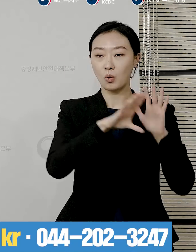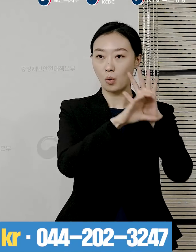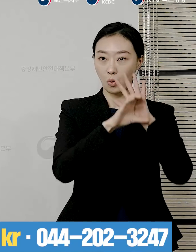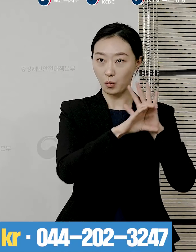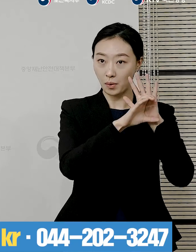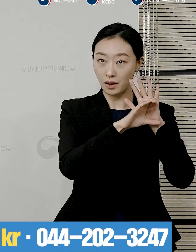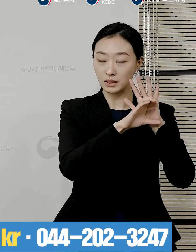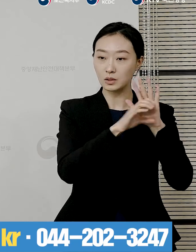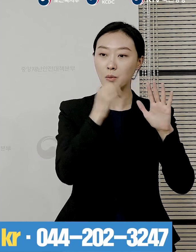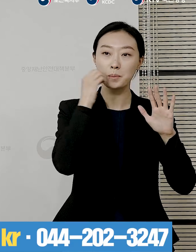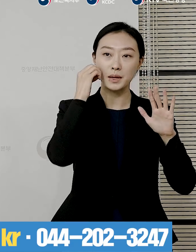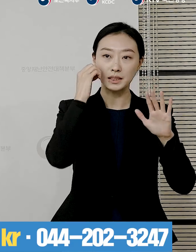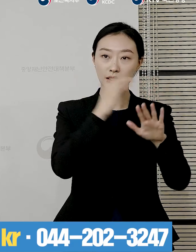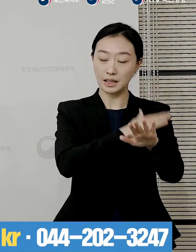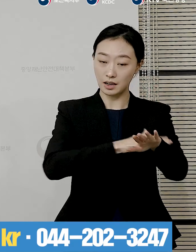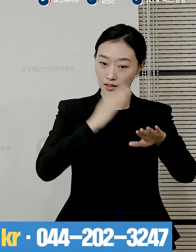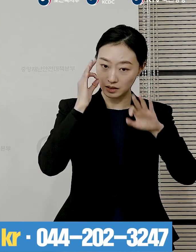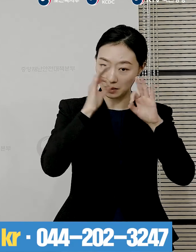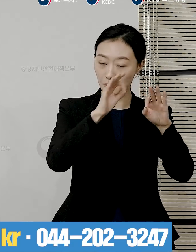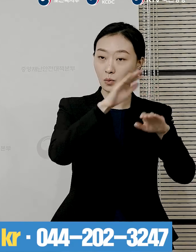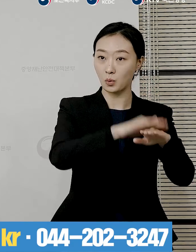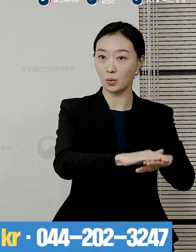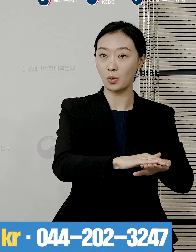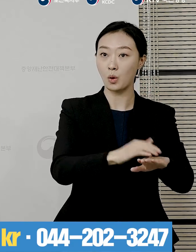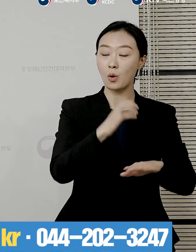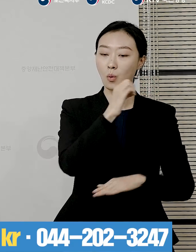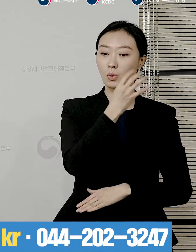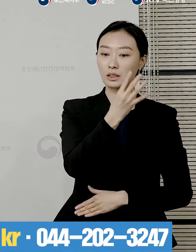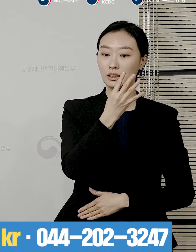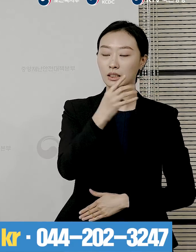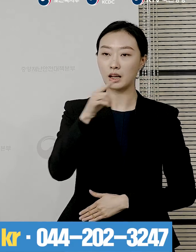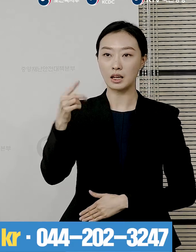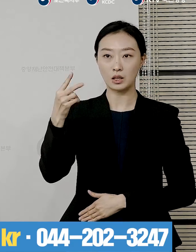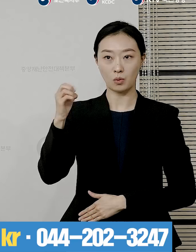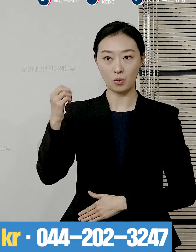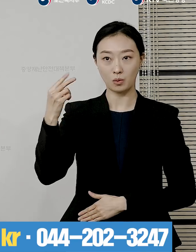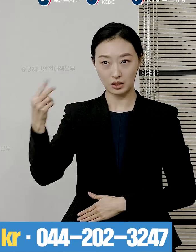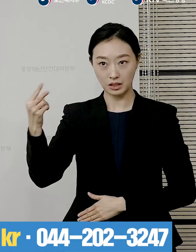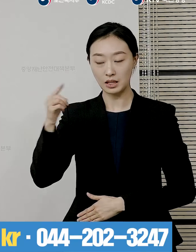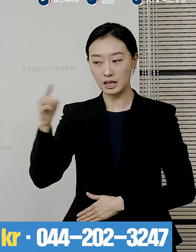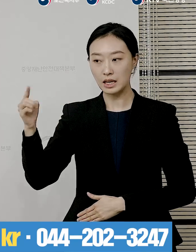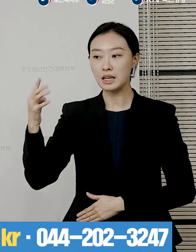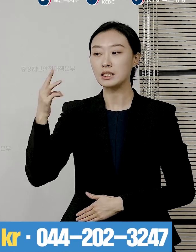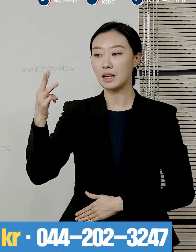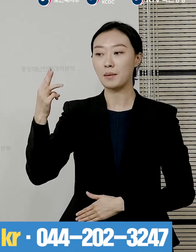홈페이지 코로나19 마이크로 페이지 등을 참고하시거나 전화